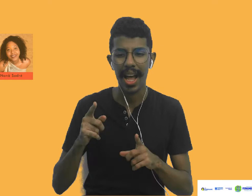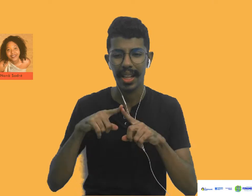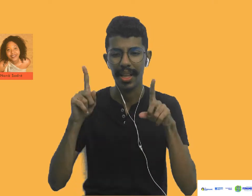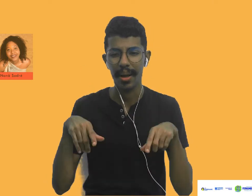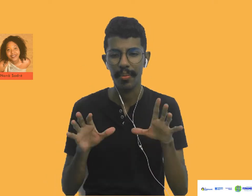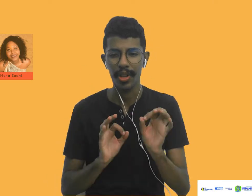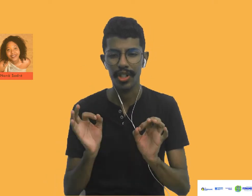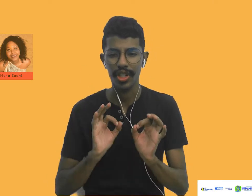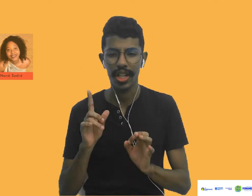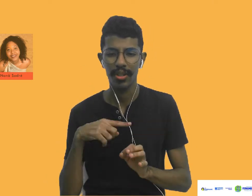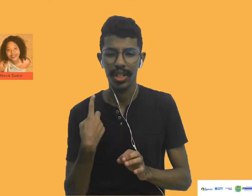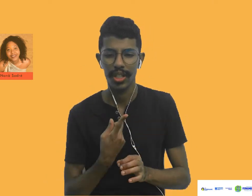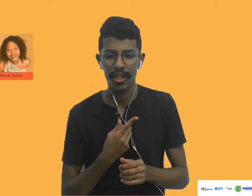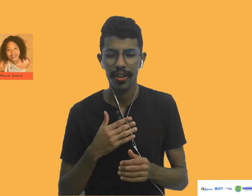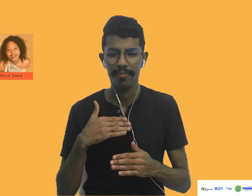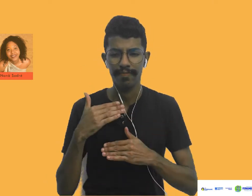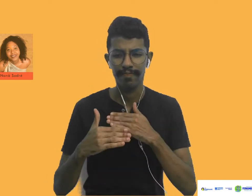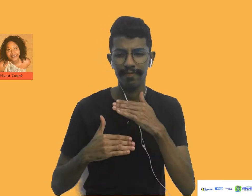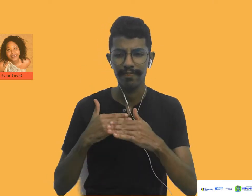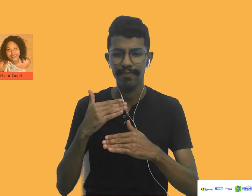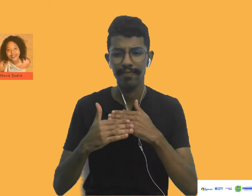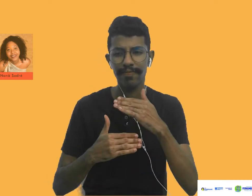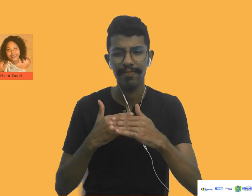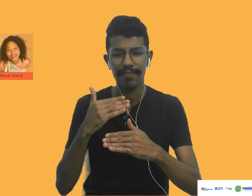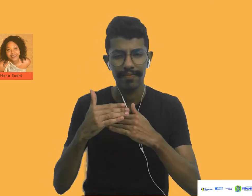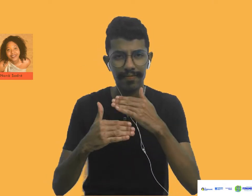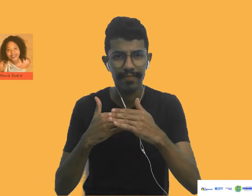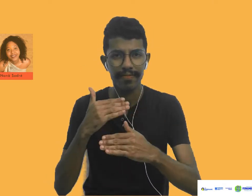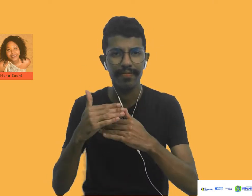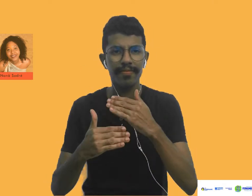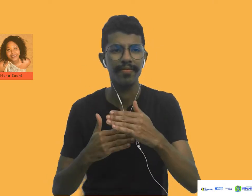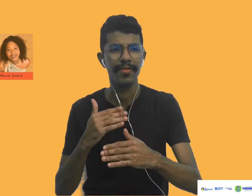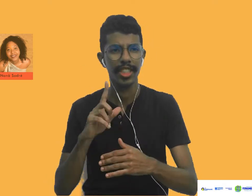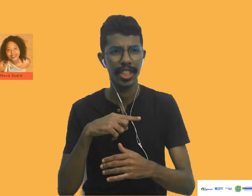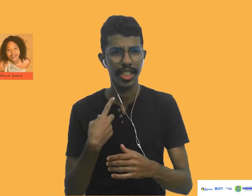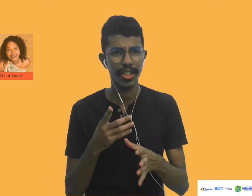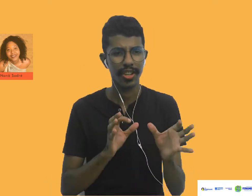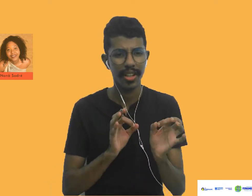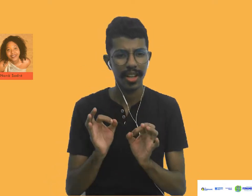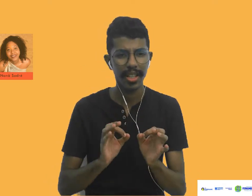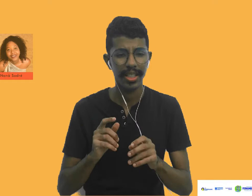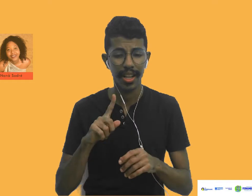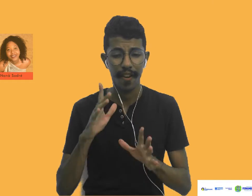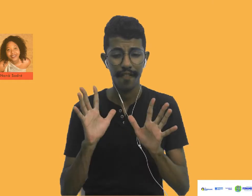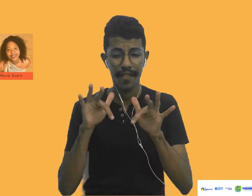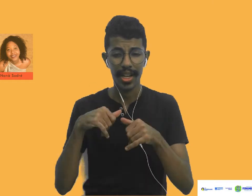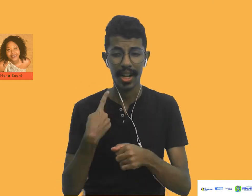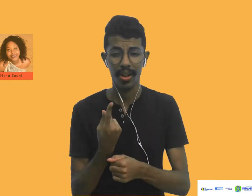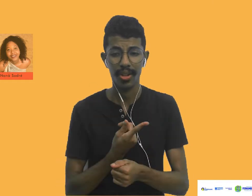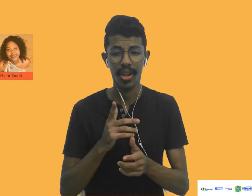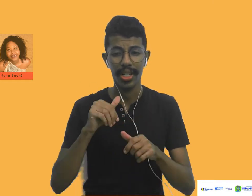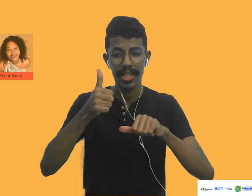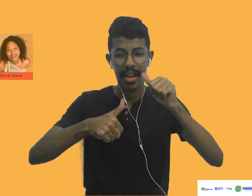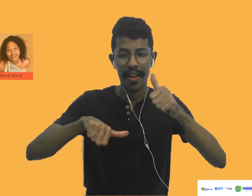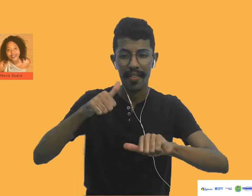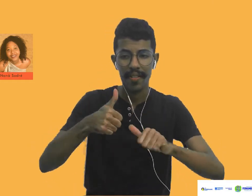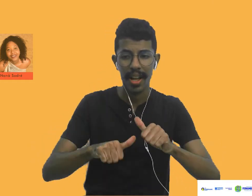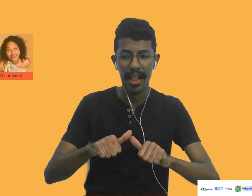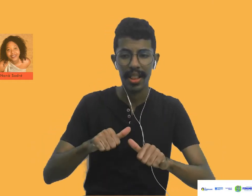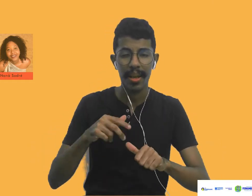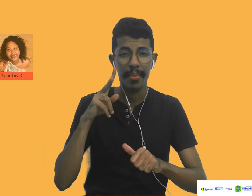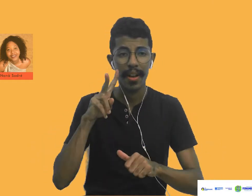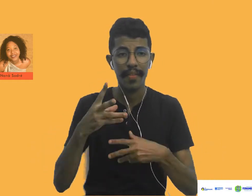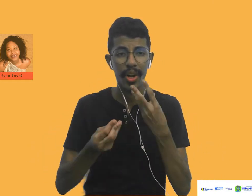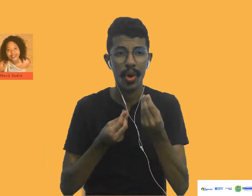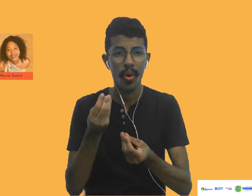vai avaliando. Cada projeto que a gente vai passando, sabe? Cada etapa dessa que a gente planeja, no final a gente avalia para